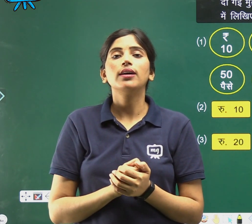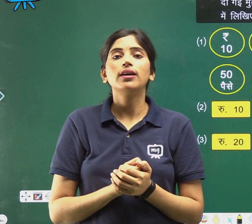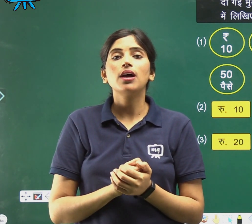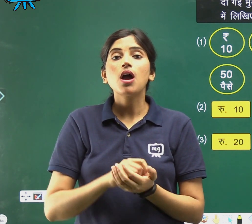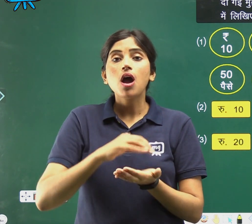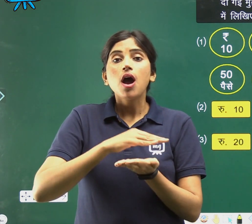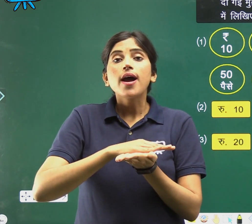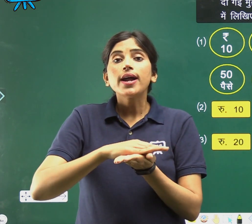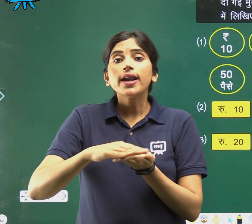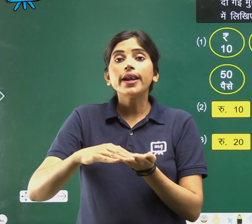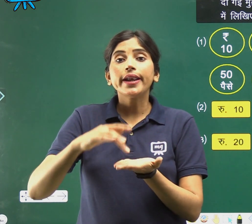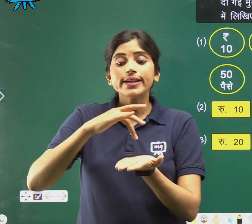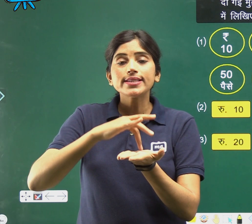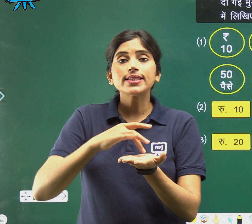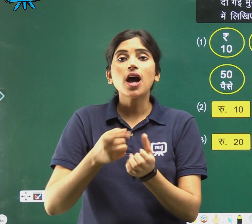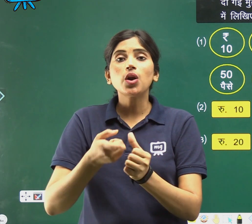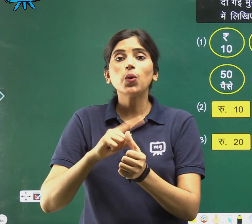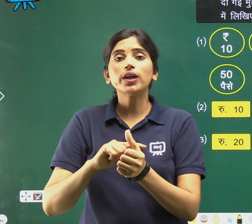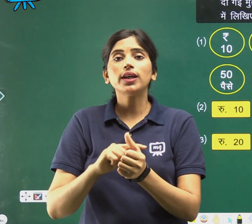रिक्त स्थानों की